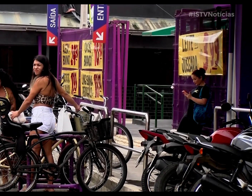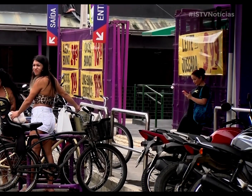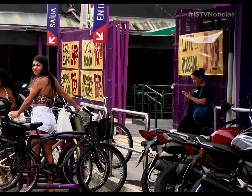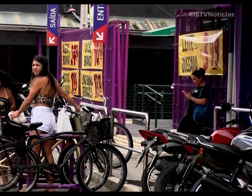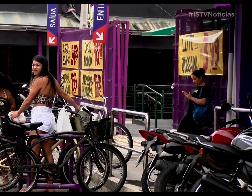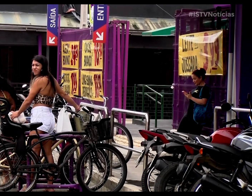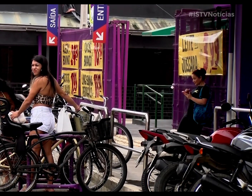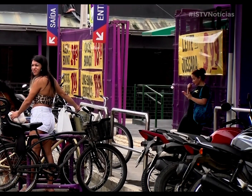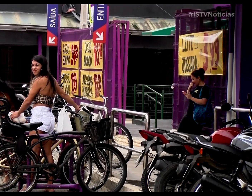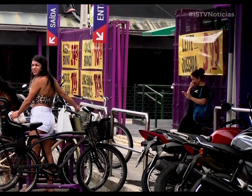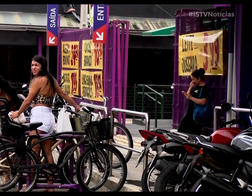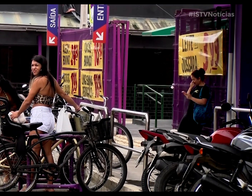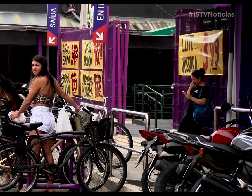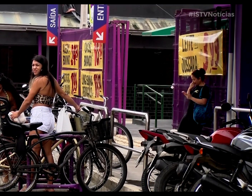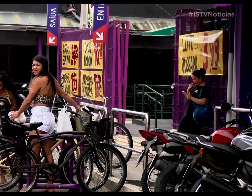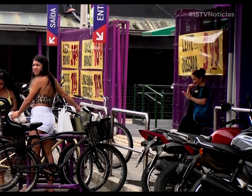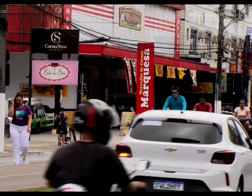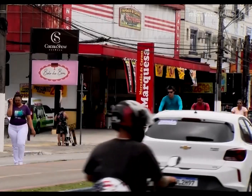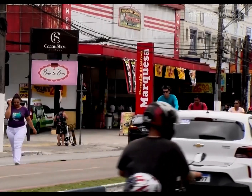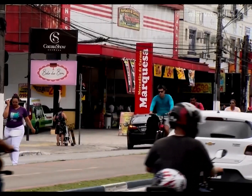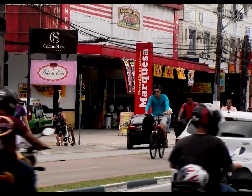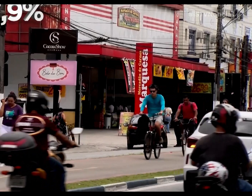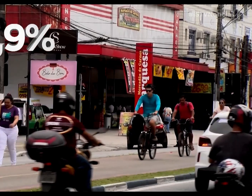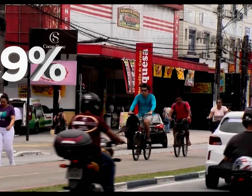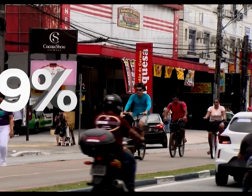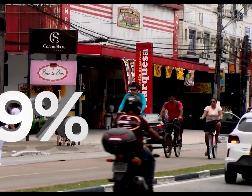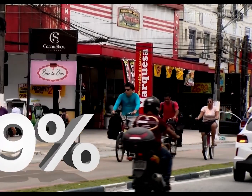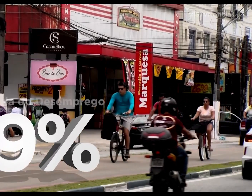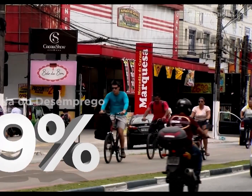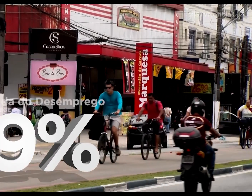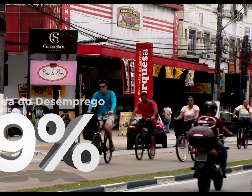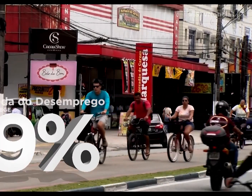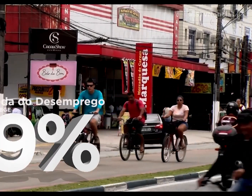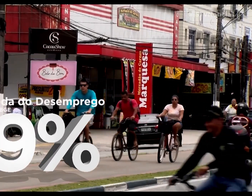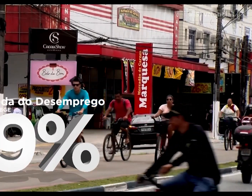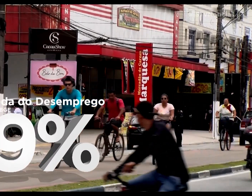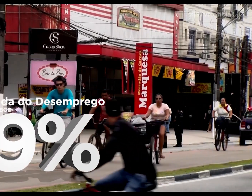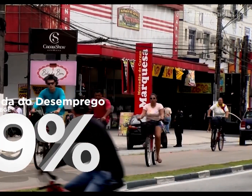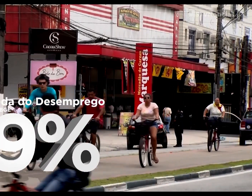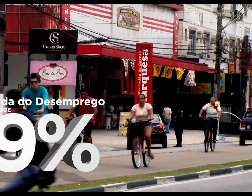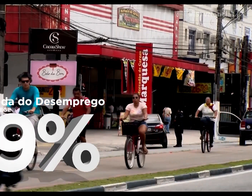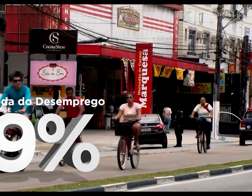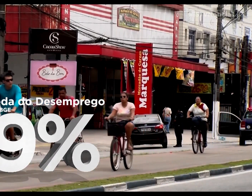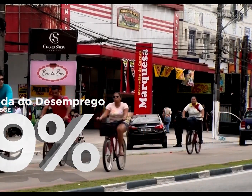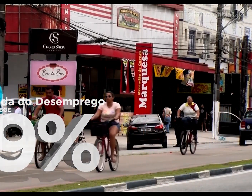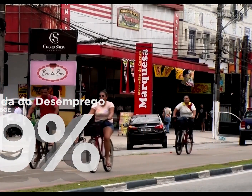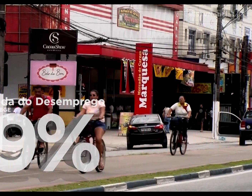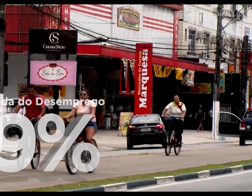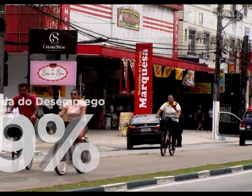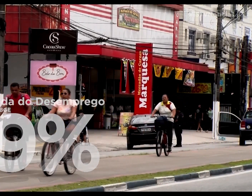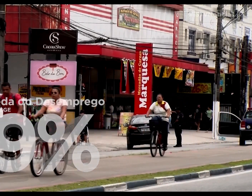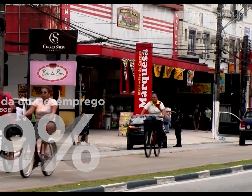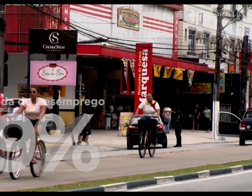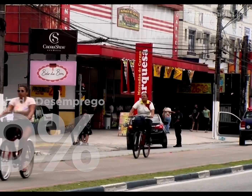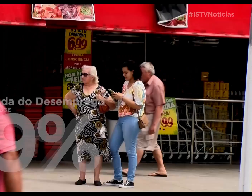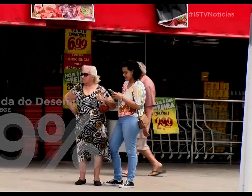taxa atual de desemprego no Brasil teve uma queda de 7,9% e o país acumula alta na inflação de